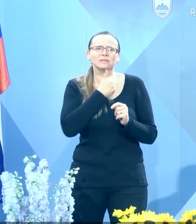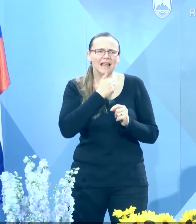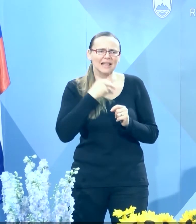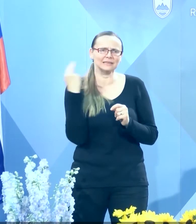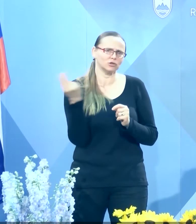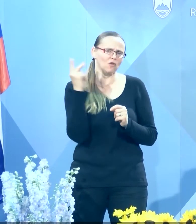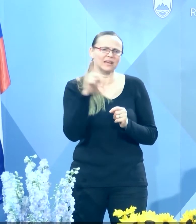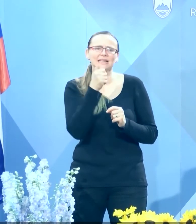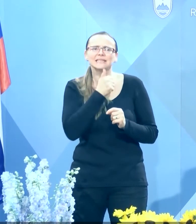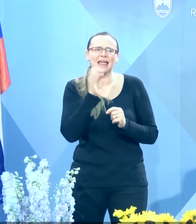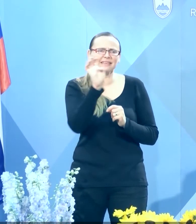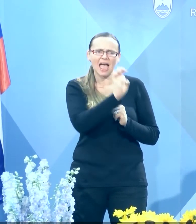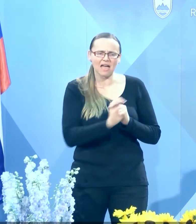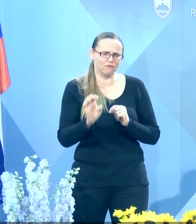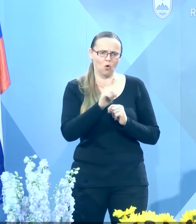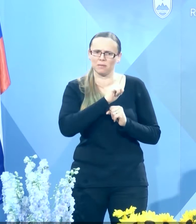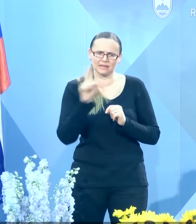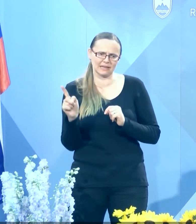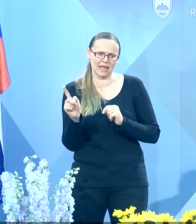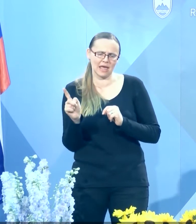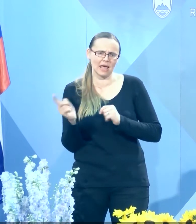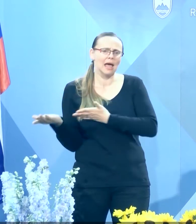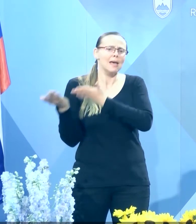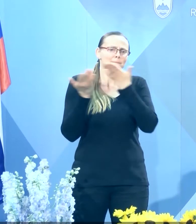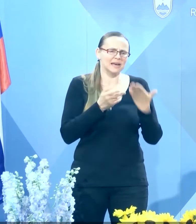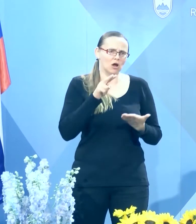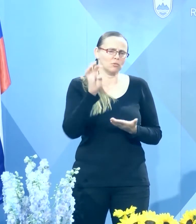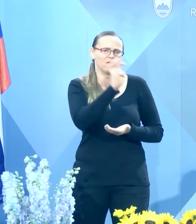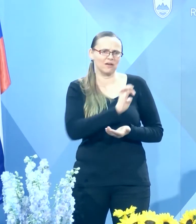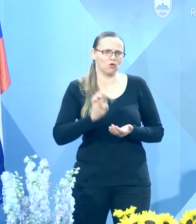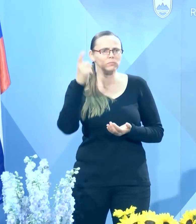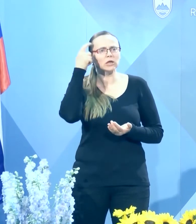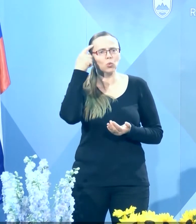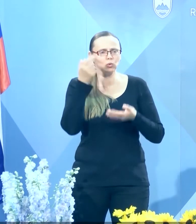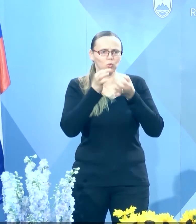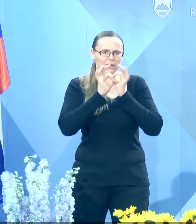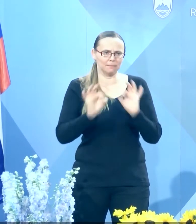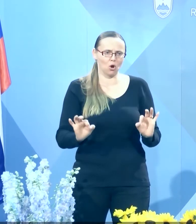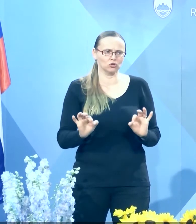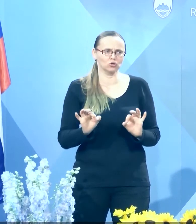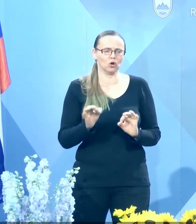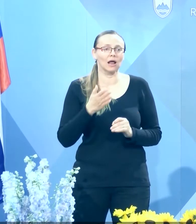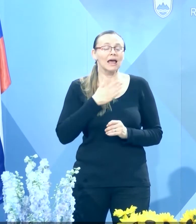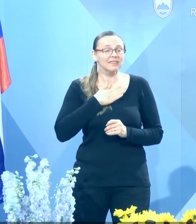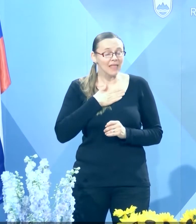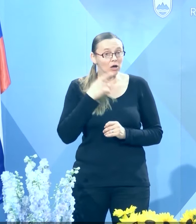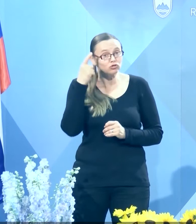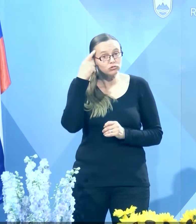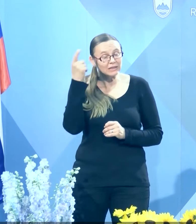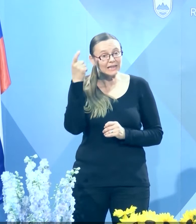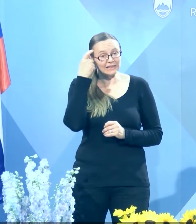in Zeleni Evrope ne vnašamo v evropski kulturni prostor. Naši